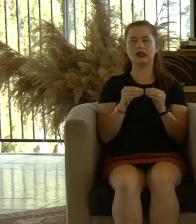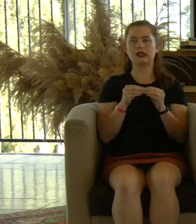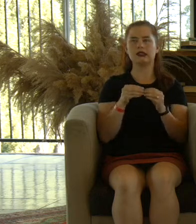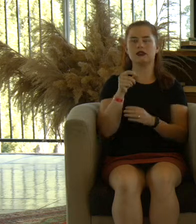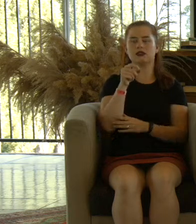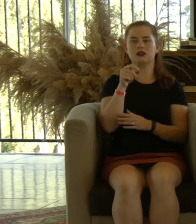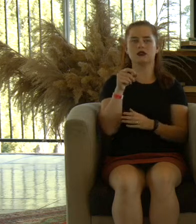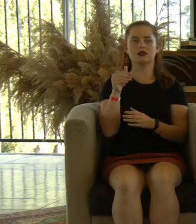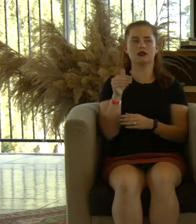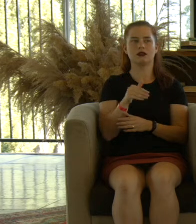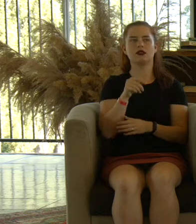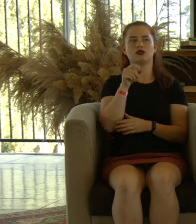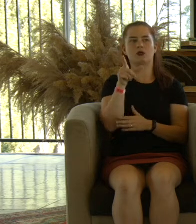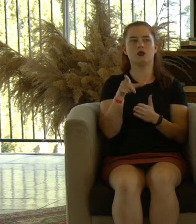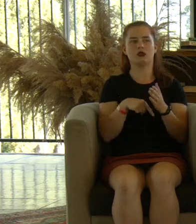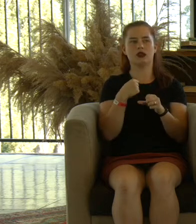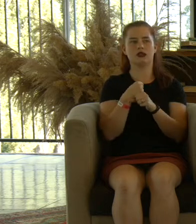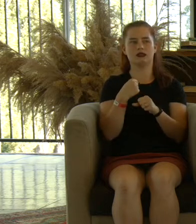производитель? То